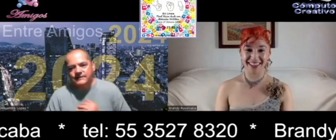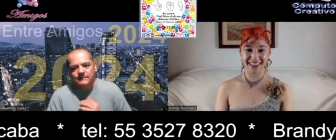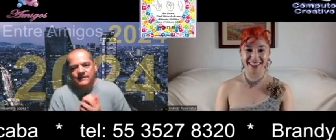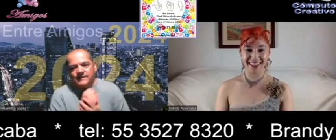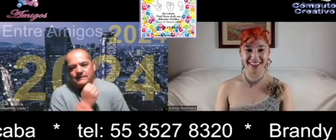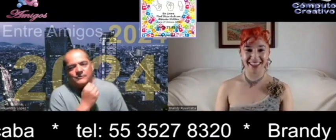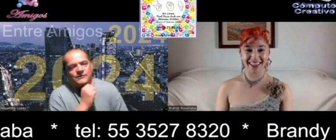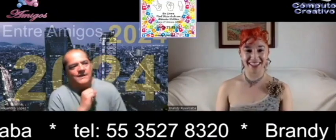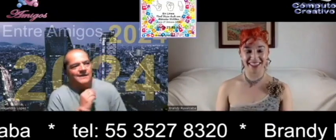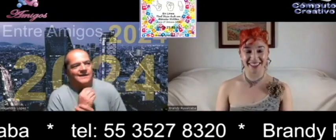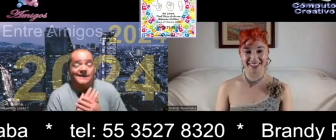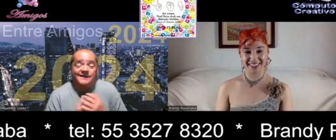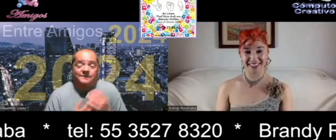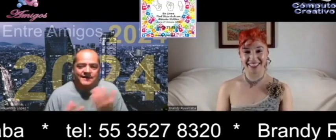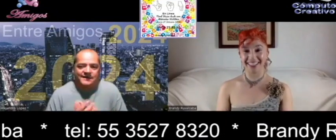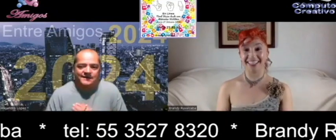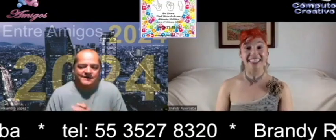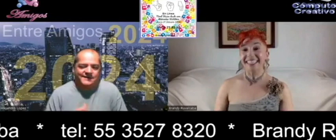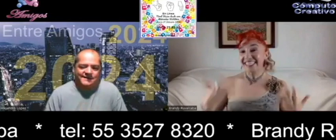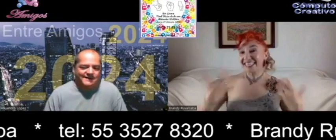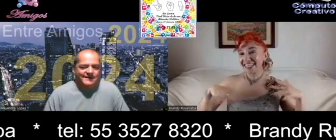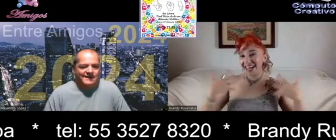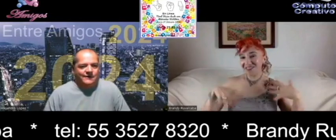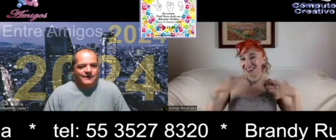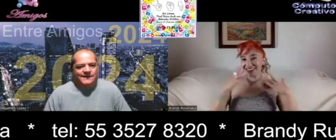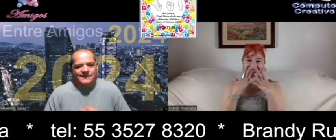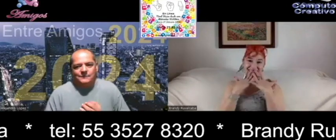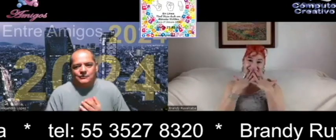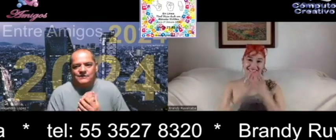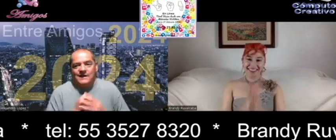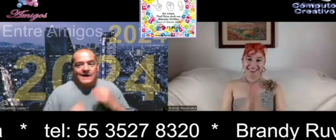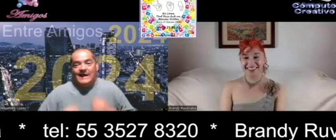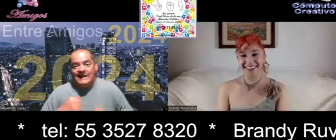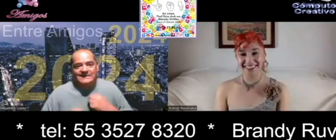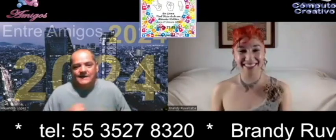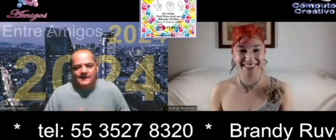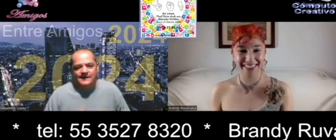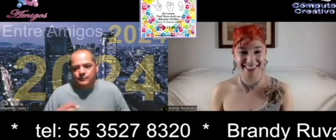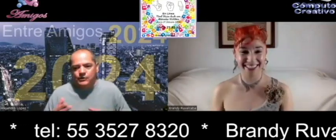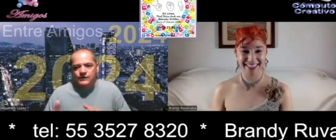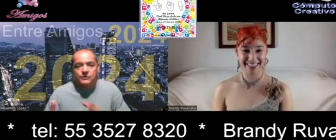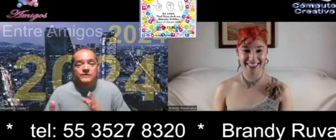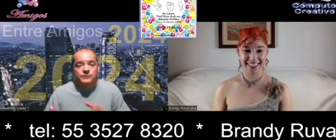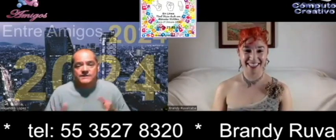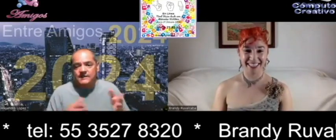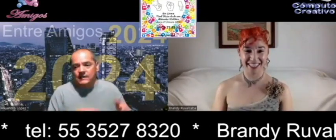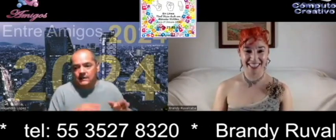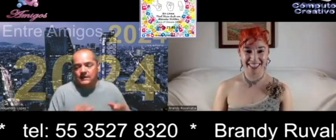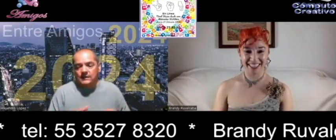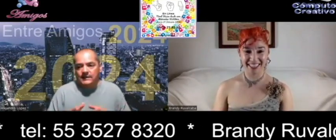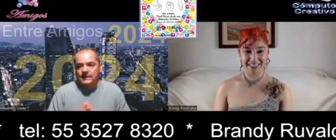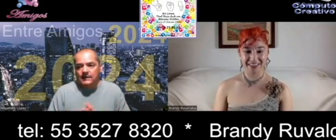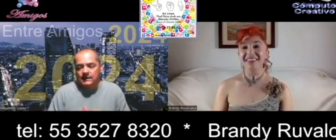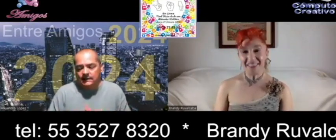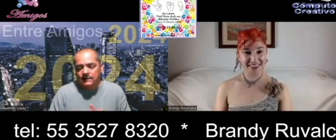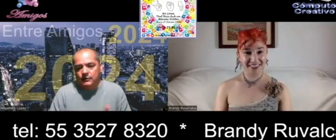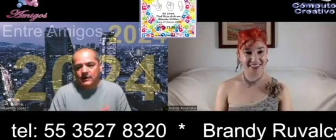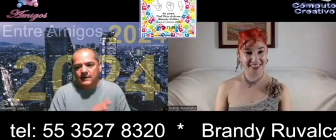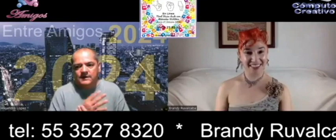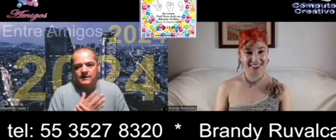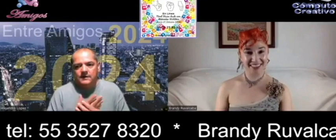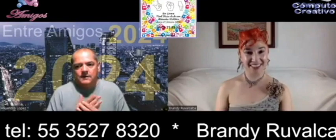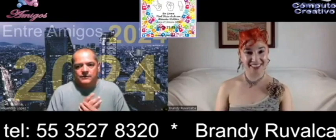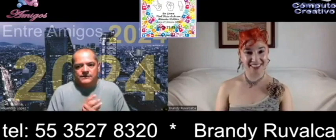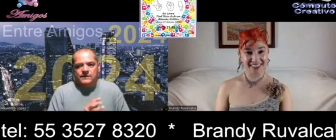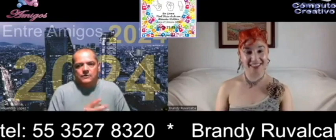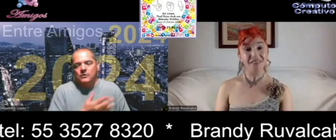tiempo encima, ya vamos a terminar, ya ves que ahorita Rápido. andamos a las carreras, porque yo después del